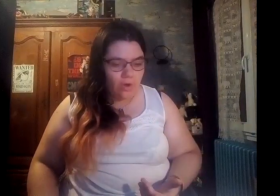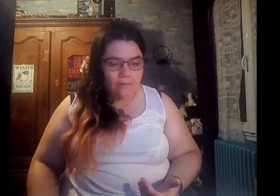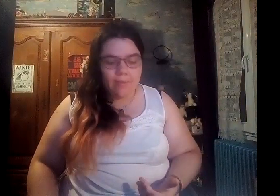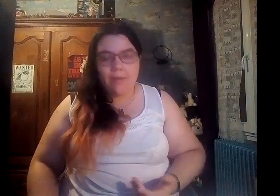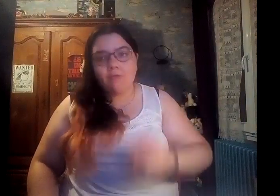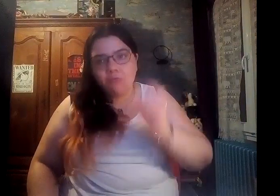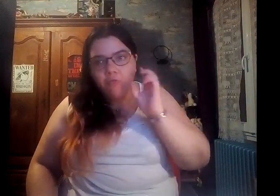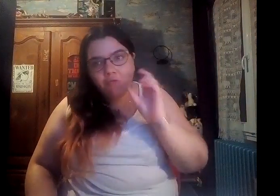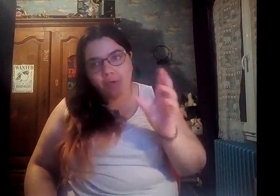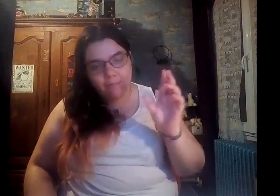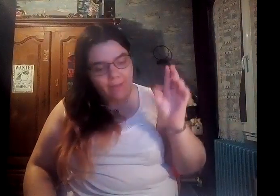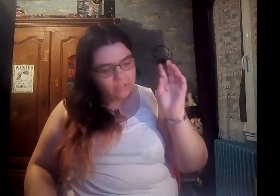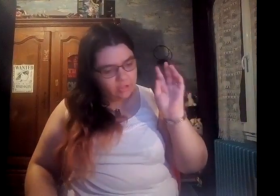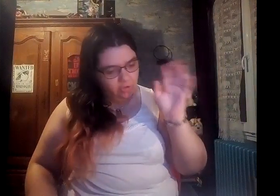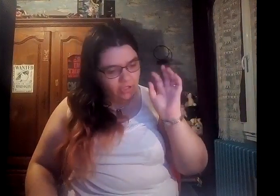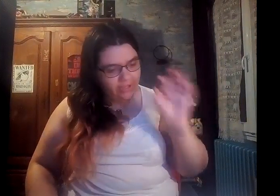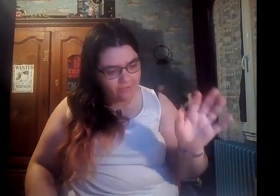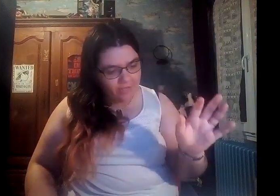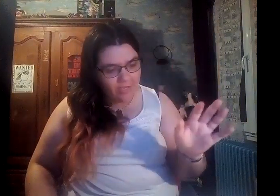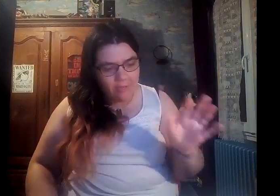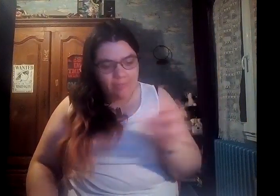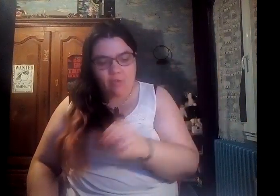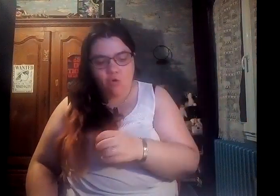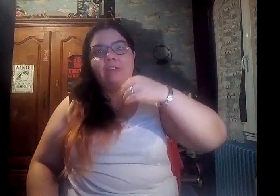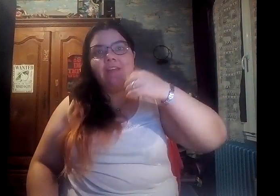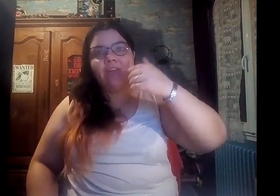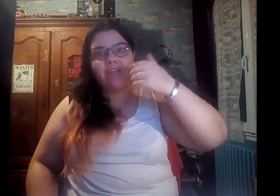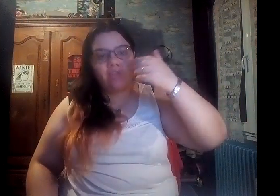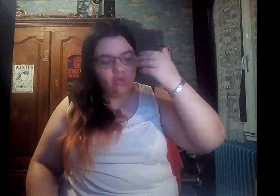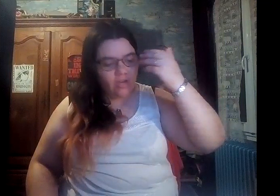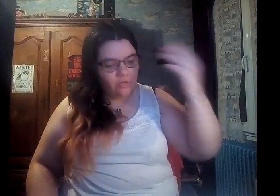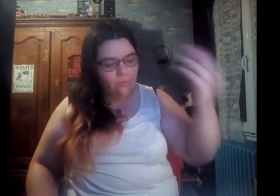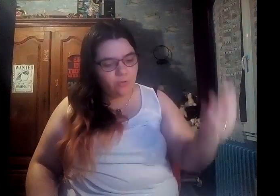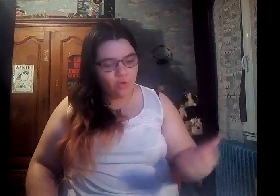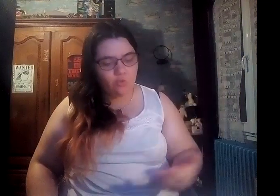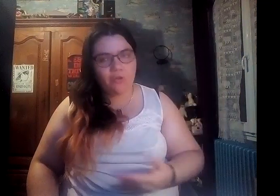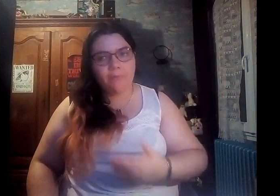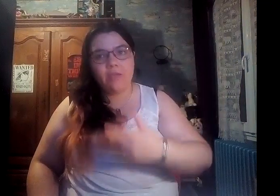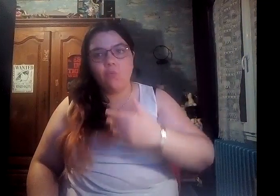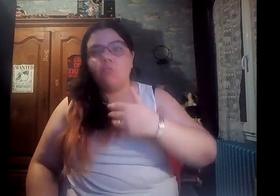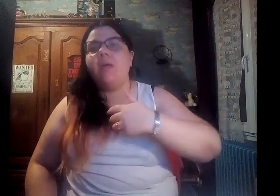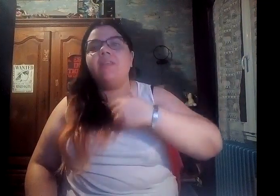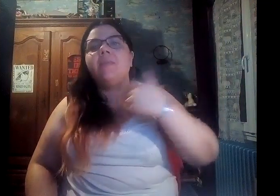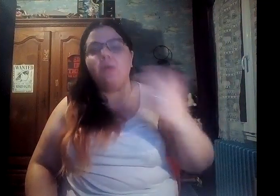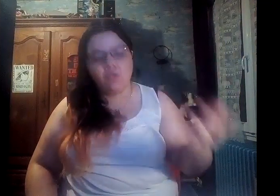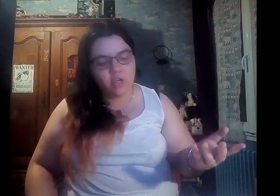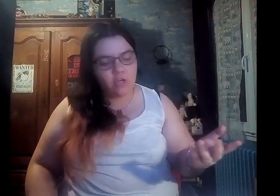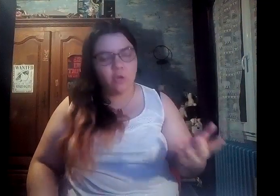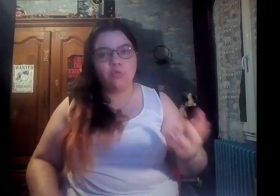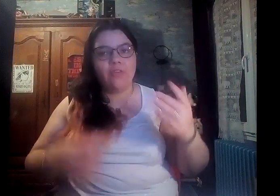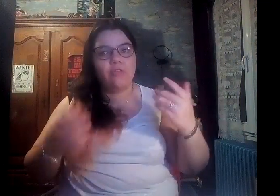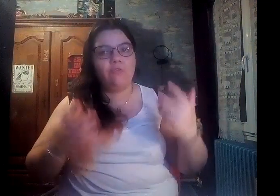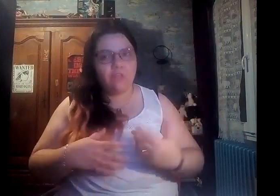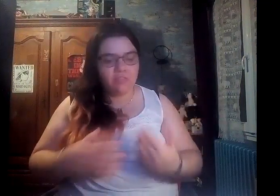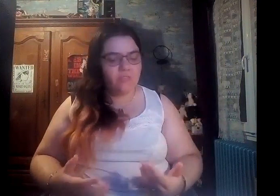mais vous me ferez pas changer d'avis pas tant que l'inverse sera 100% confirmée ou bien des bunks comme je viens de le faire dans cette vidéo